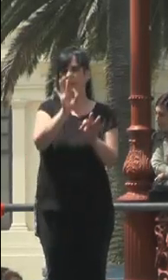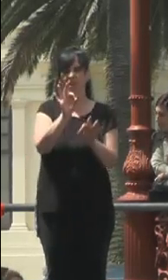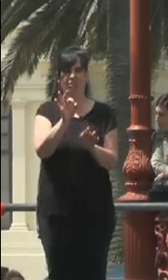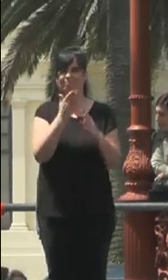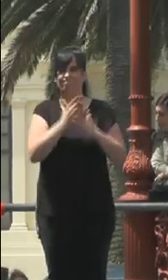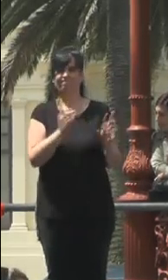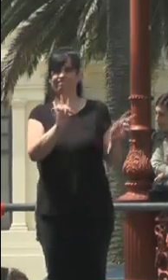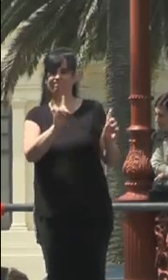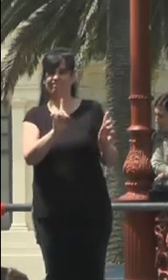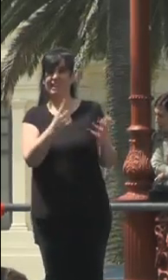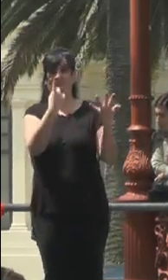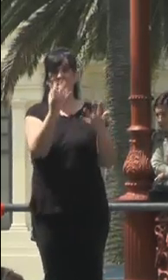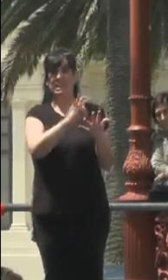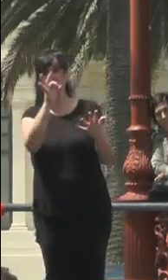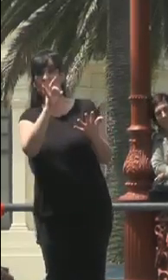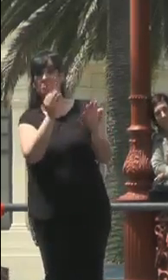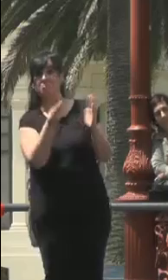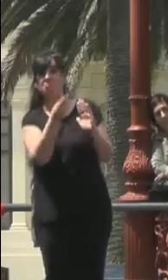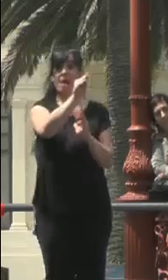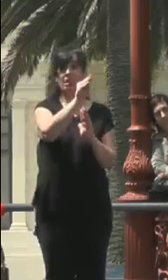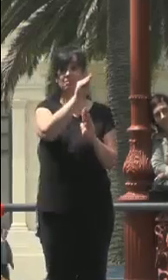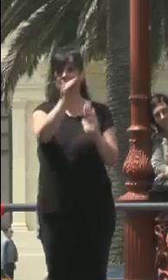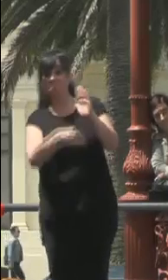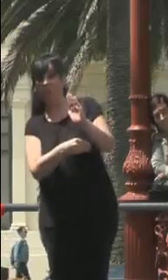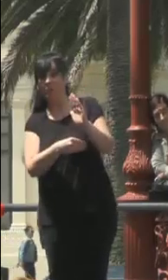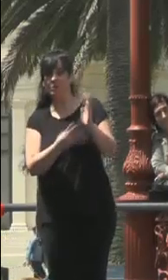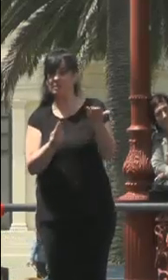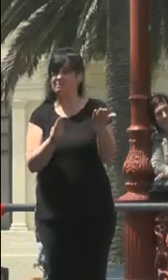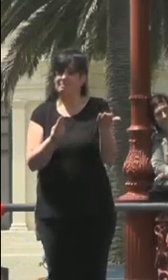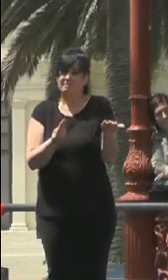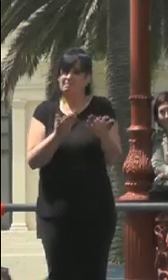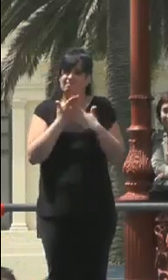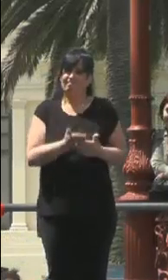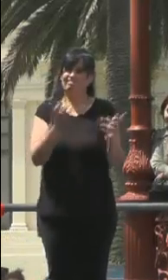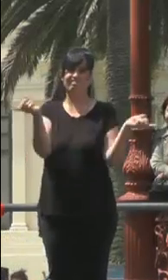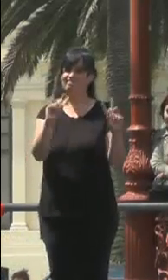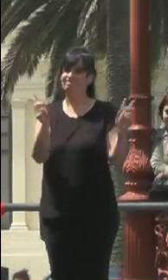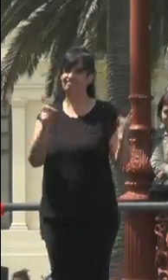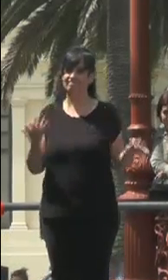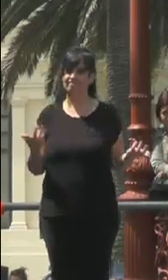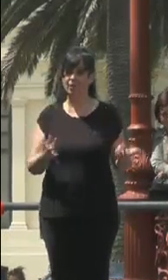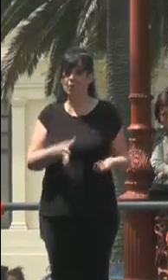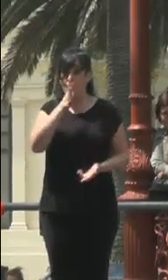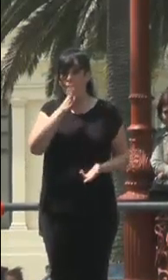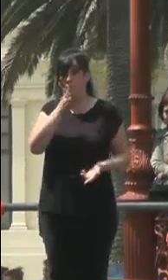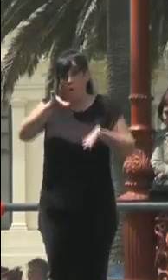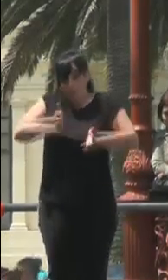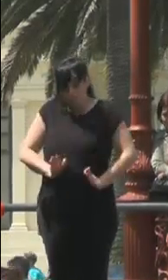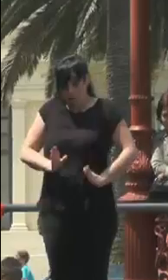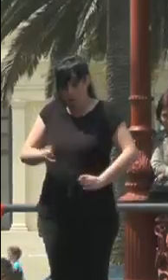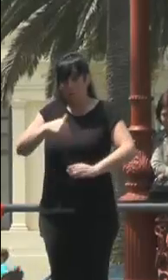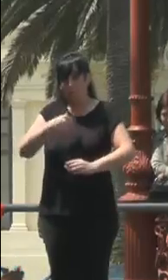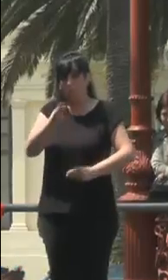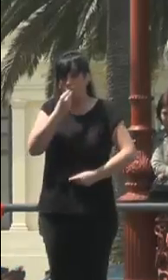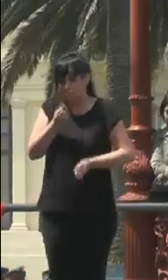miserias, que 6 euros máis no salario mínimo interprofesional non chegan para dar de comer aos nosos fillos